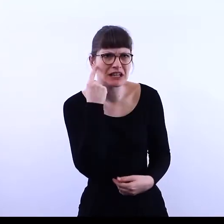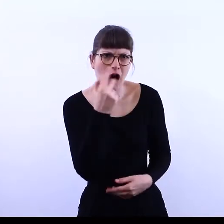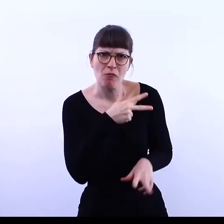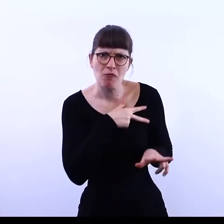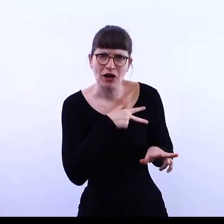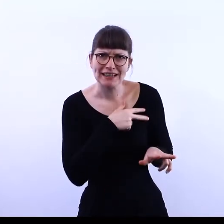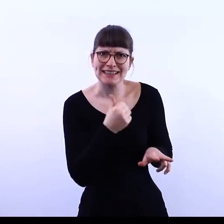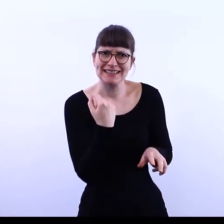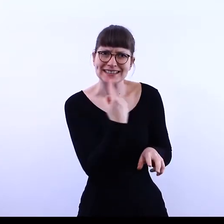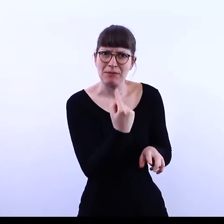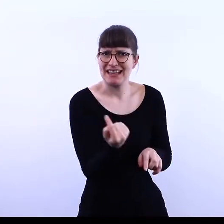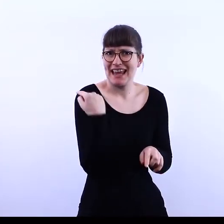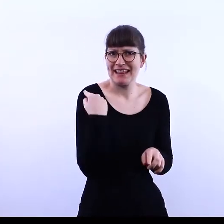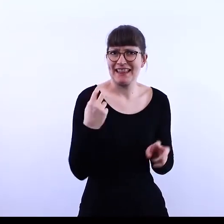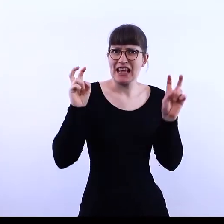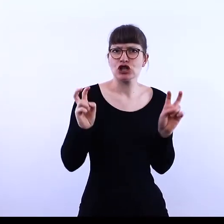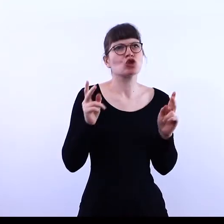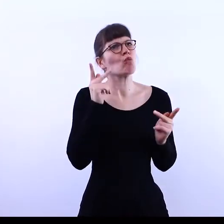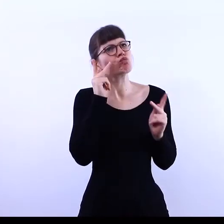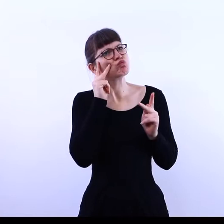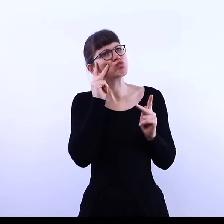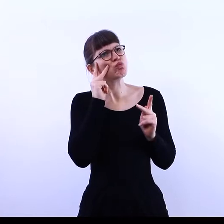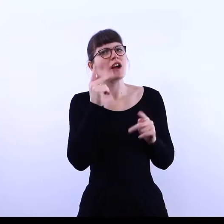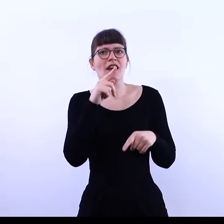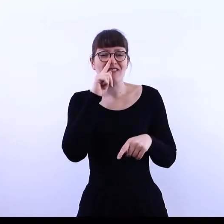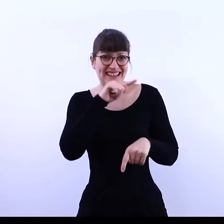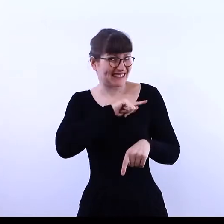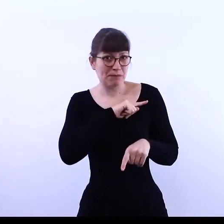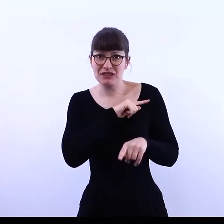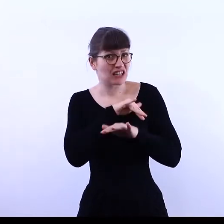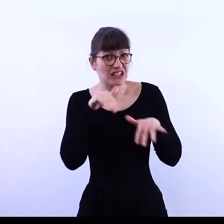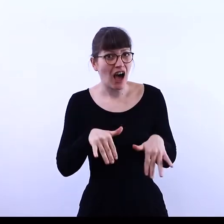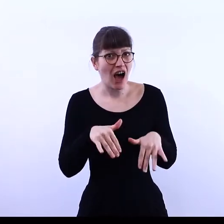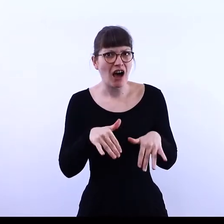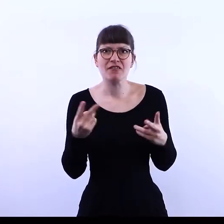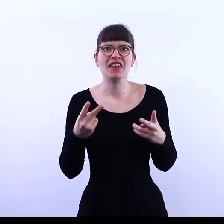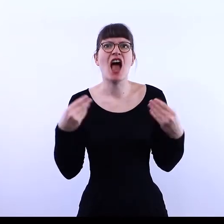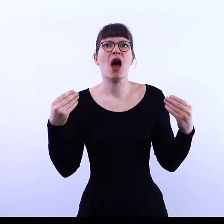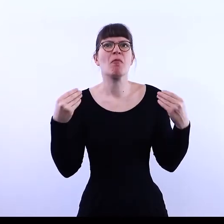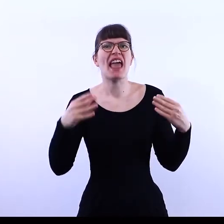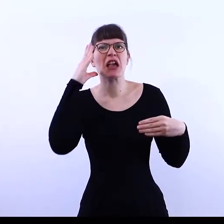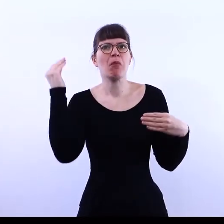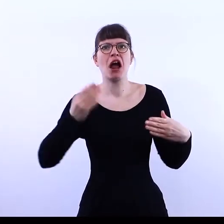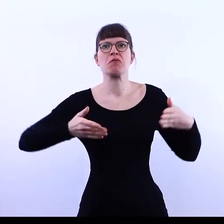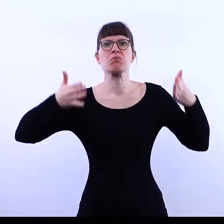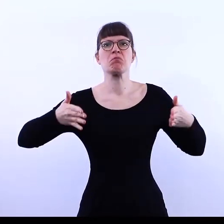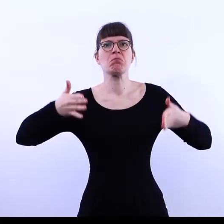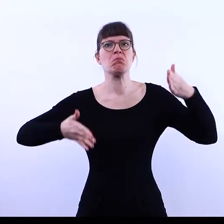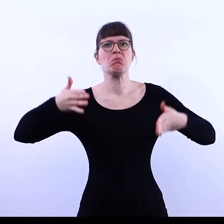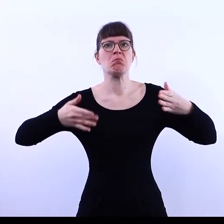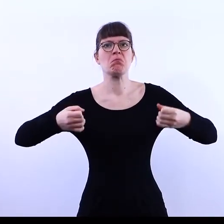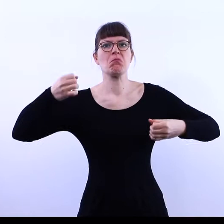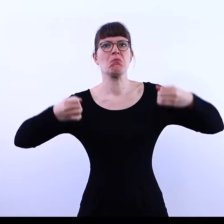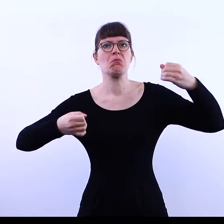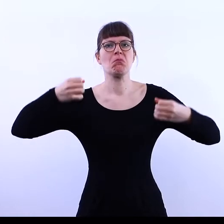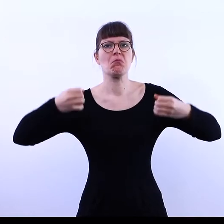hinten beruhigt drinnen sitzen in dem Auto, wenn an meiner Stelle hier so ein Blechmann im Fahrersitz sitzen würde, der